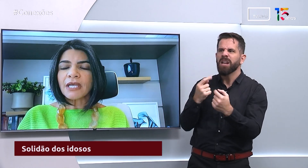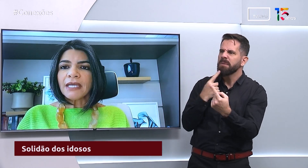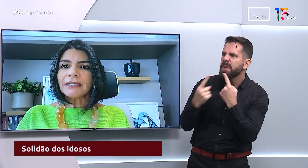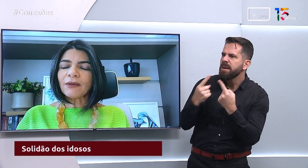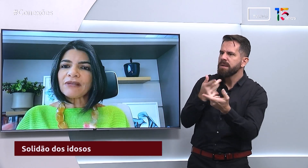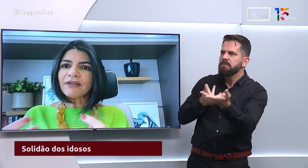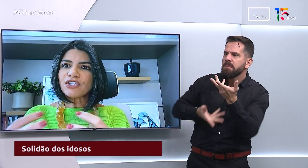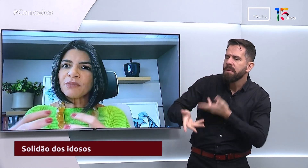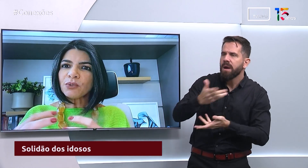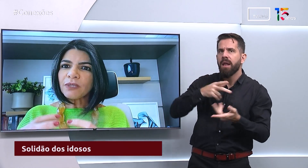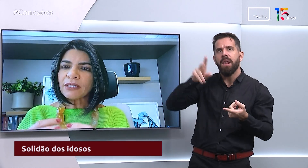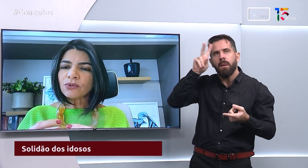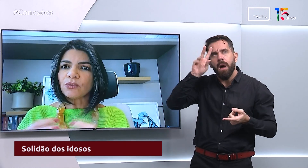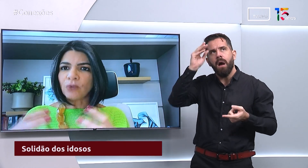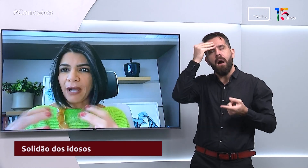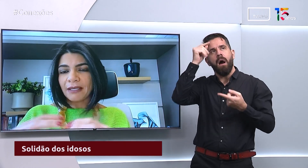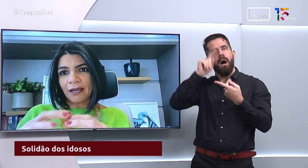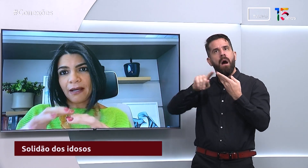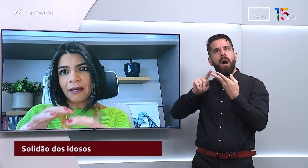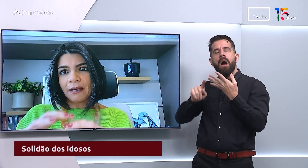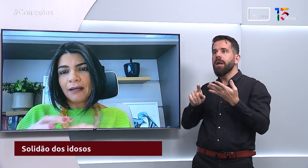fatos, então ela vai diminuindo